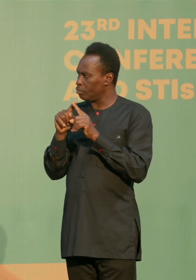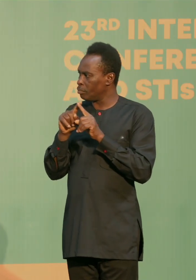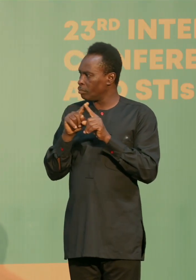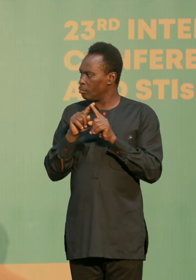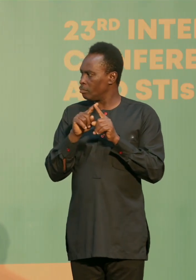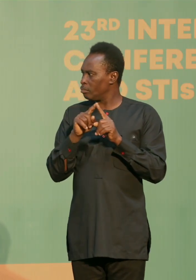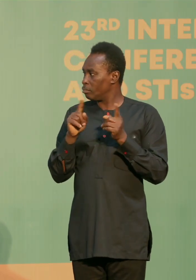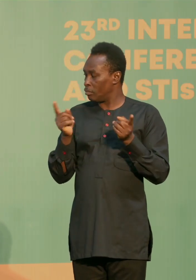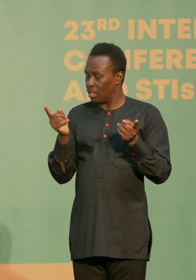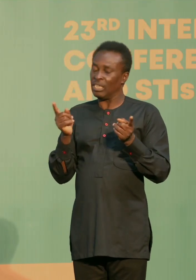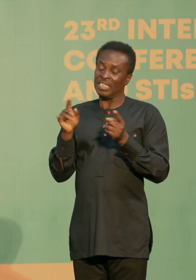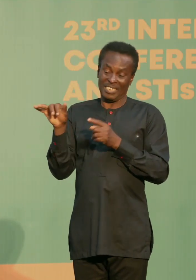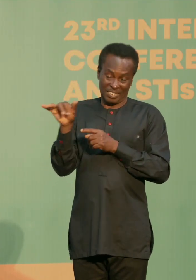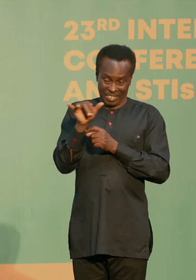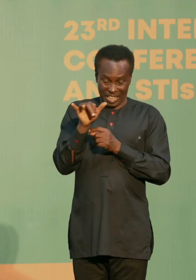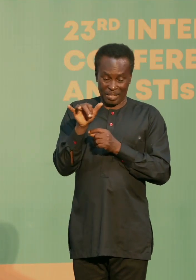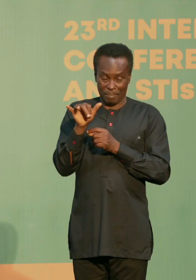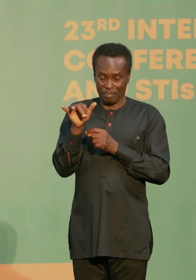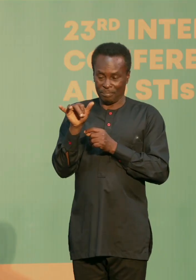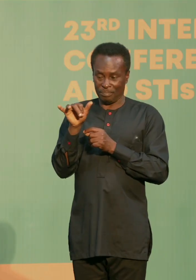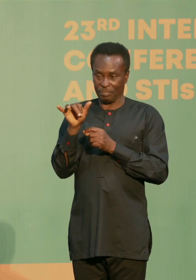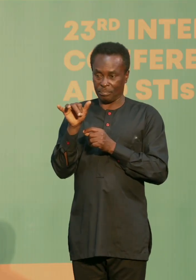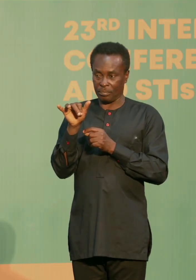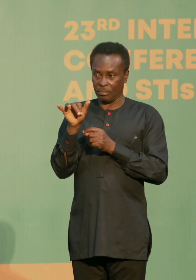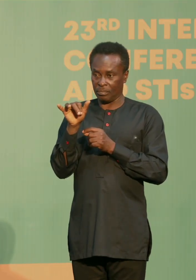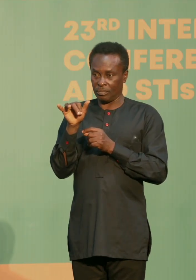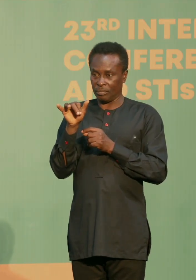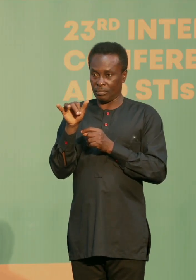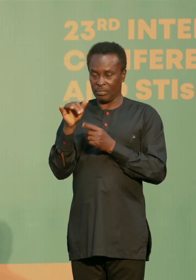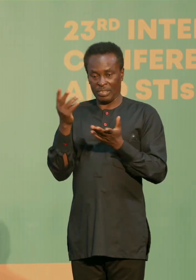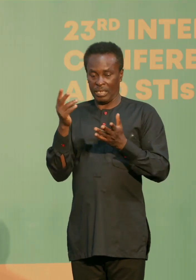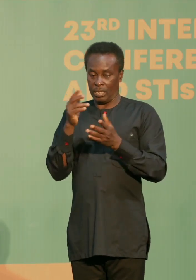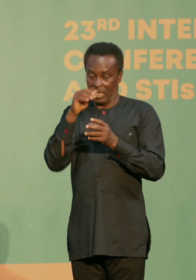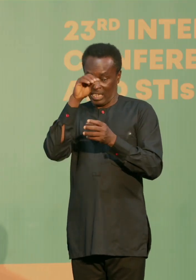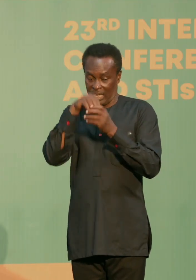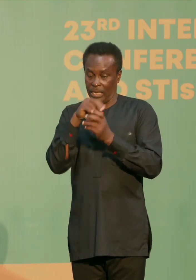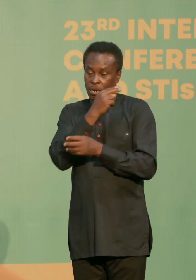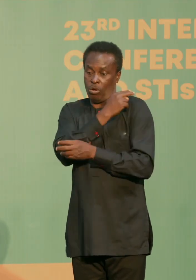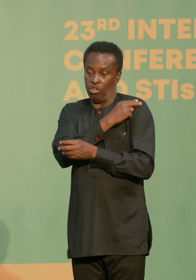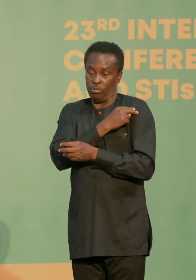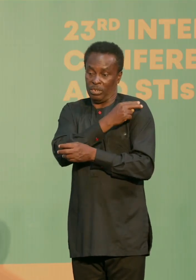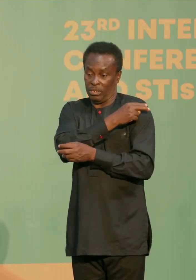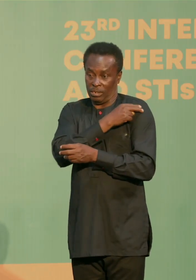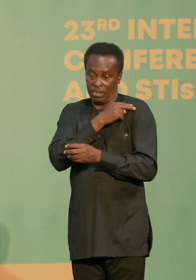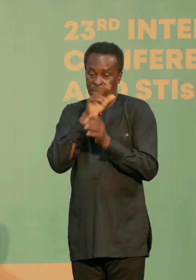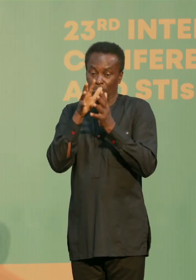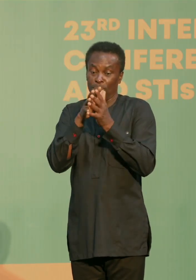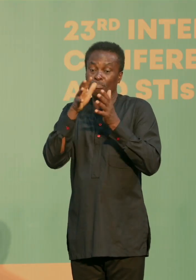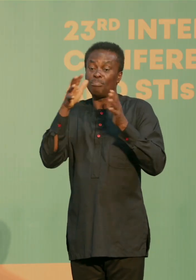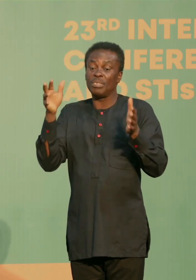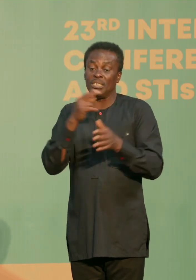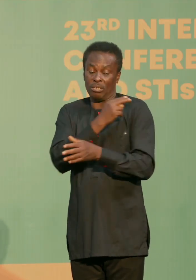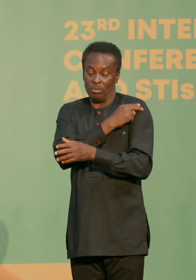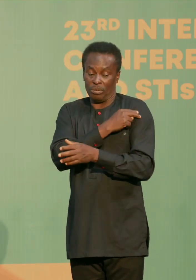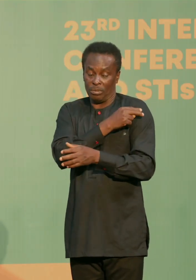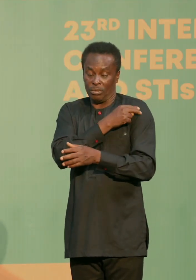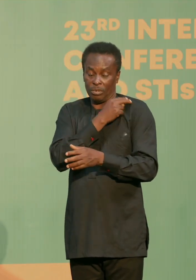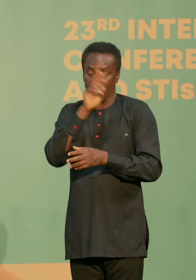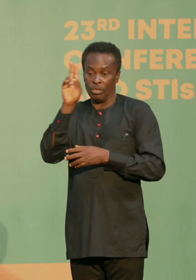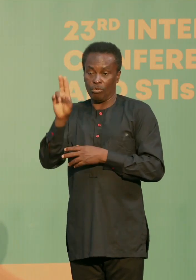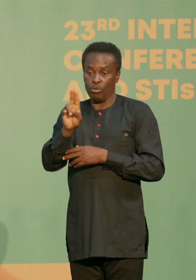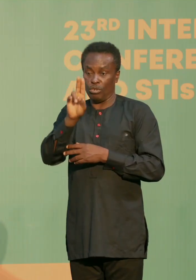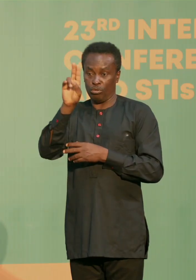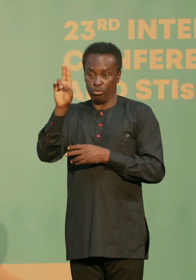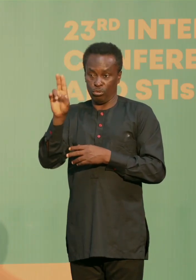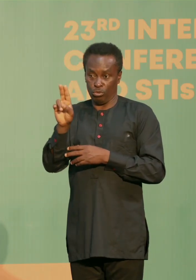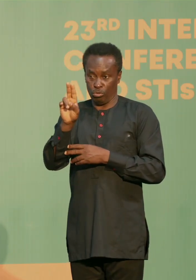c'est la même chose. Donc, même dans les hôpitaux, dans des grands hôpitaux, on utilise toujours les